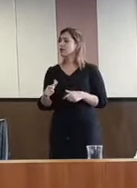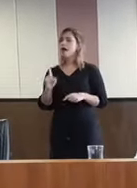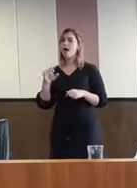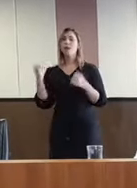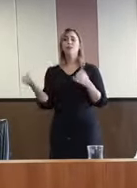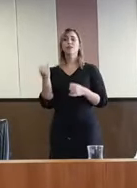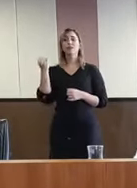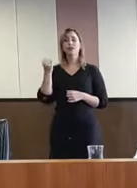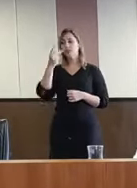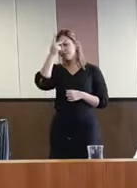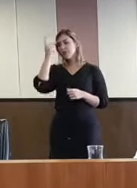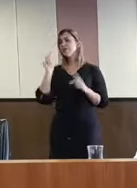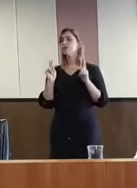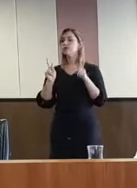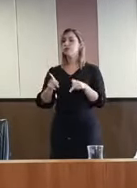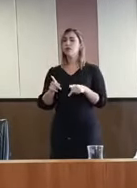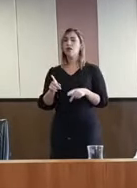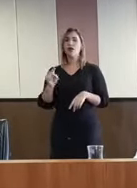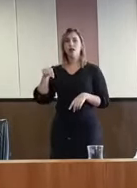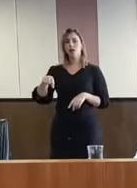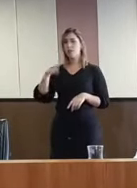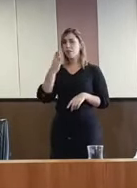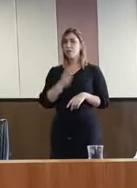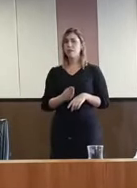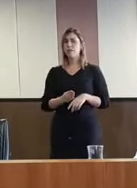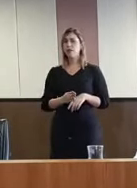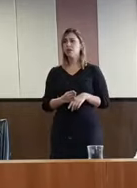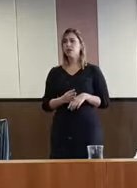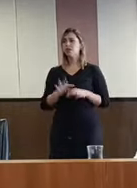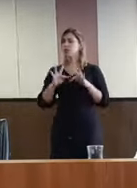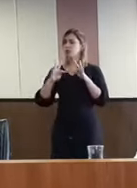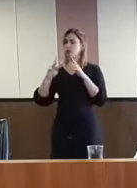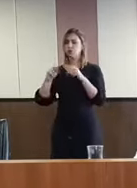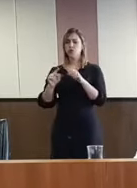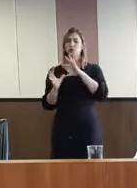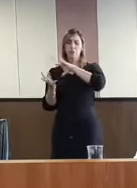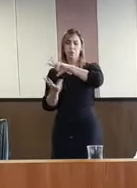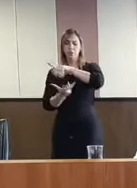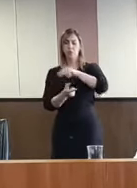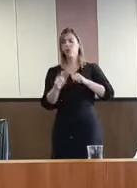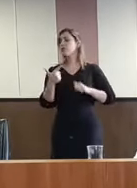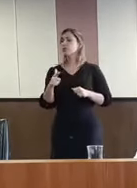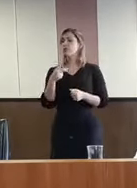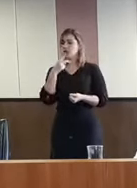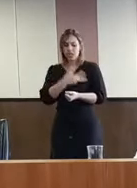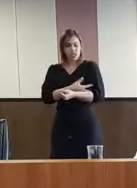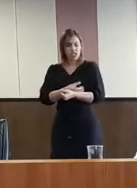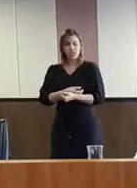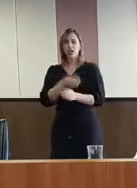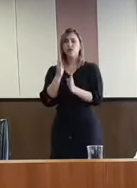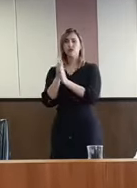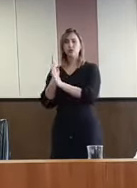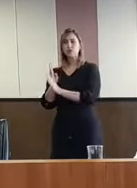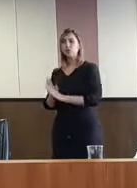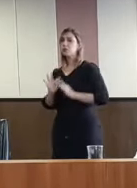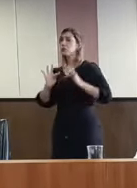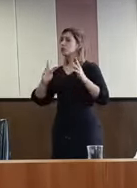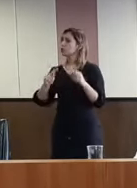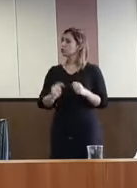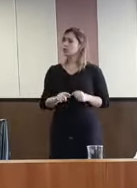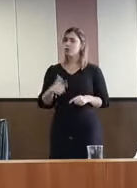população inteira, primeiro, nem o Brasil nem o mundo testa todo mundo. Não há teste disponível para isso, não há recurso disponível